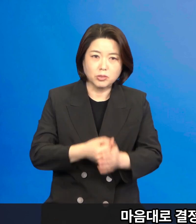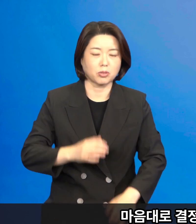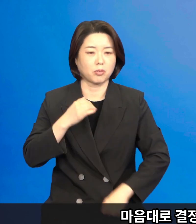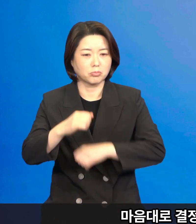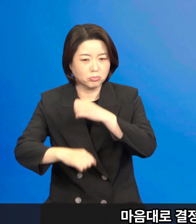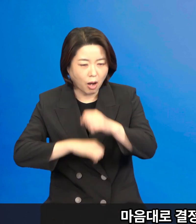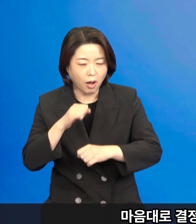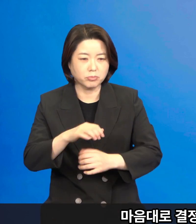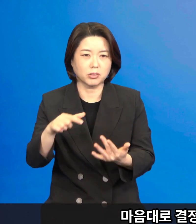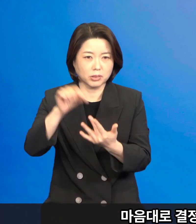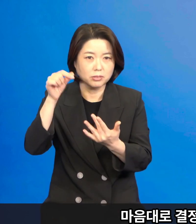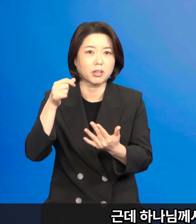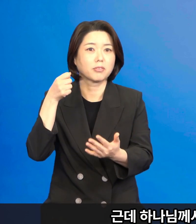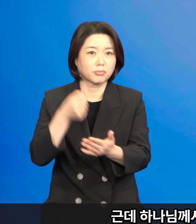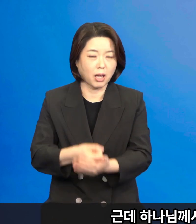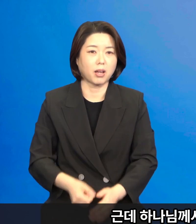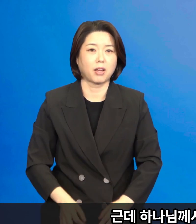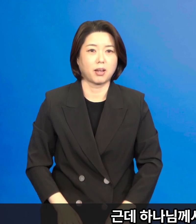마음대로 선택하고